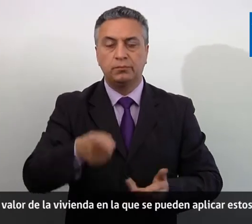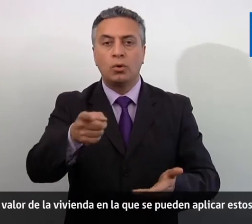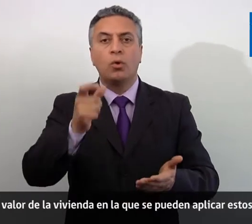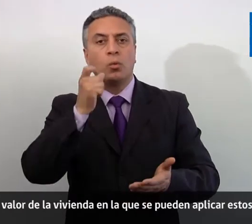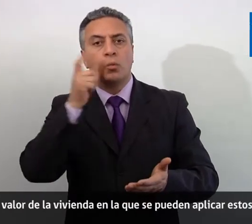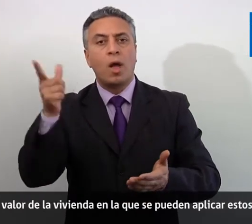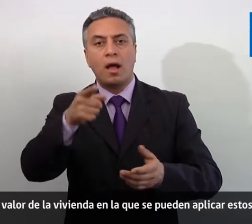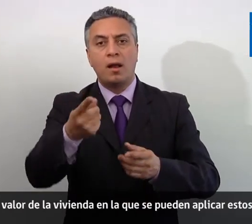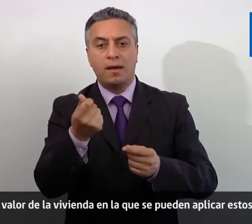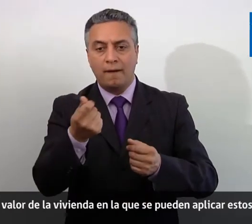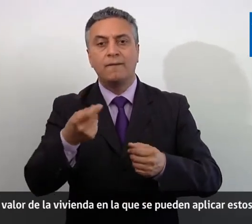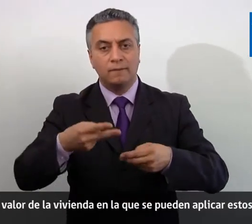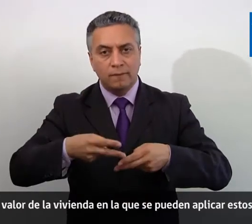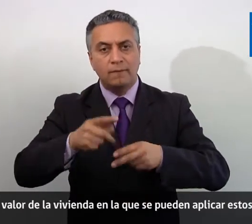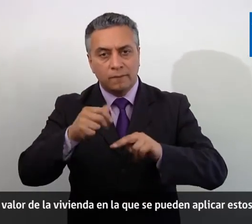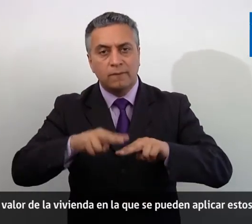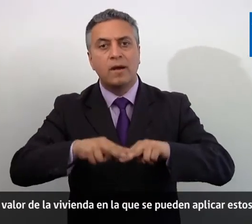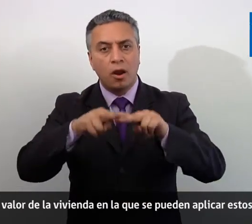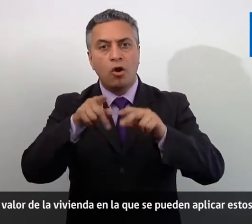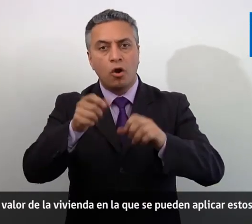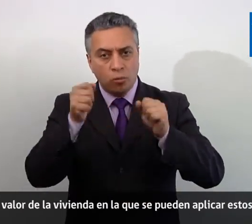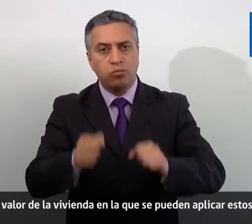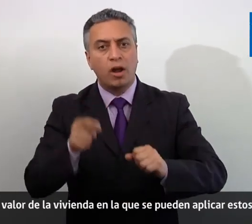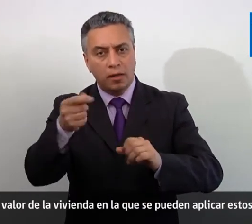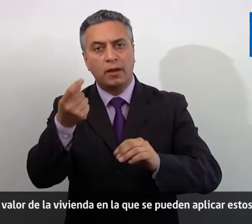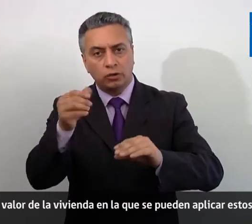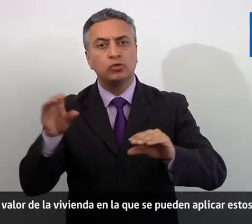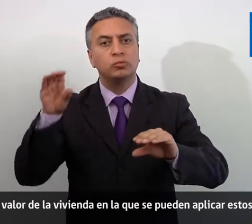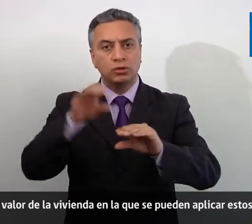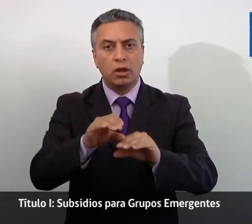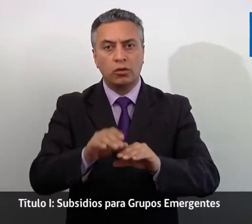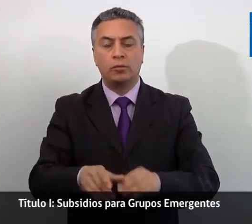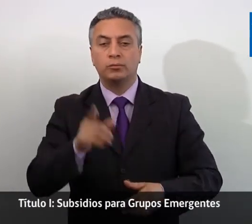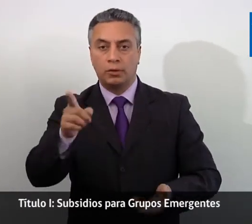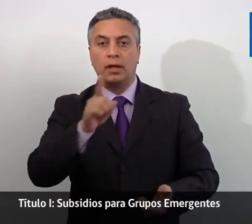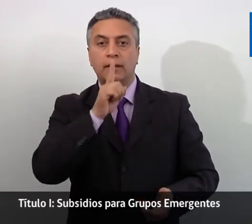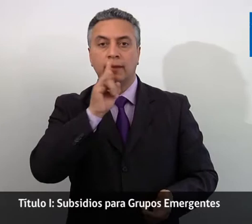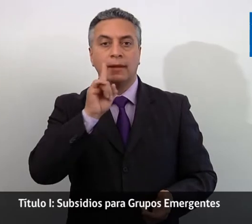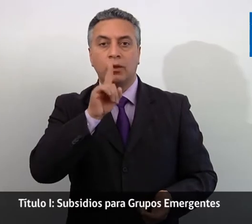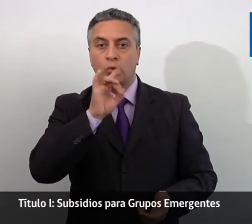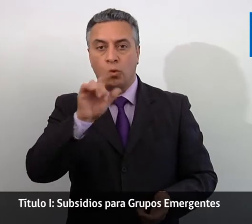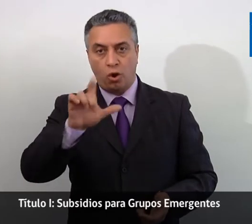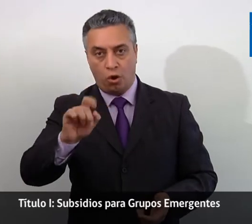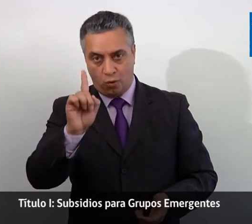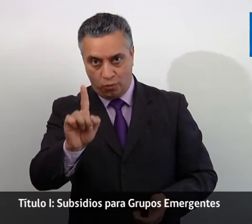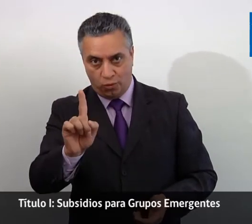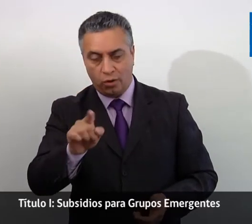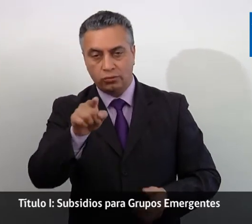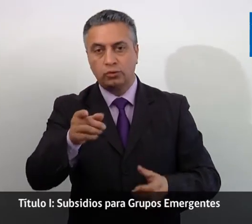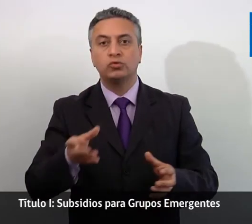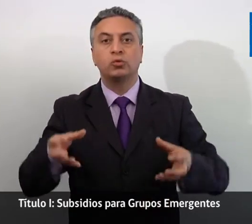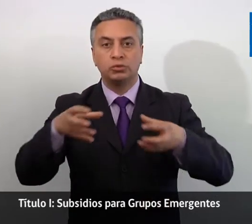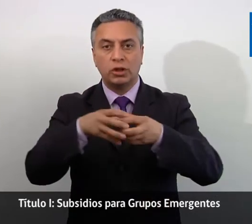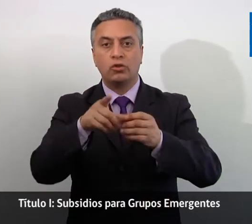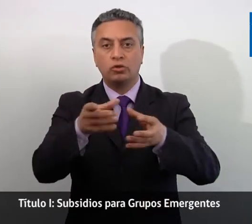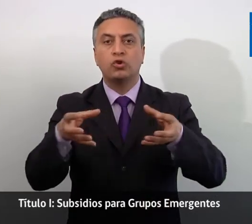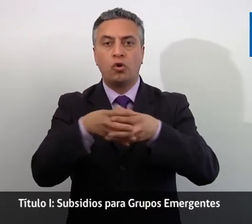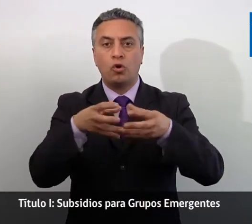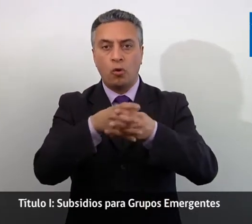de la vivienda en la que se puedan aplicar estos subsidios? Título 1. Subsidios para grupos emergentes,